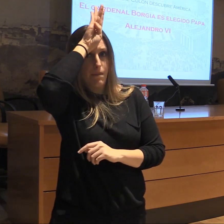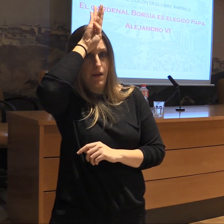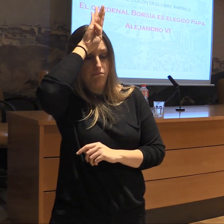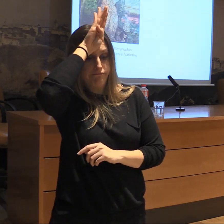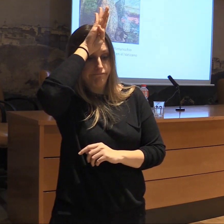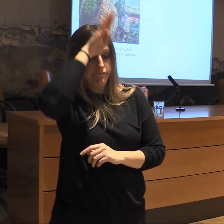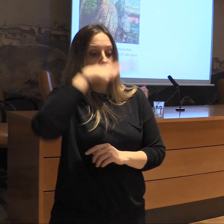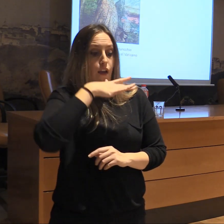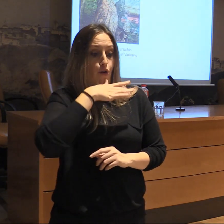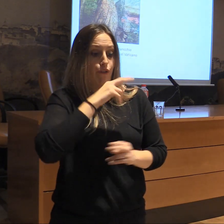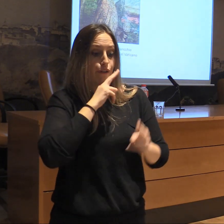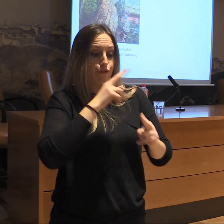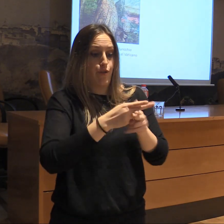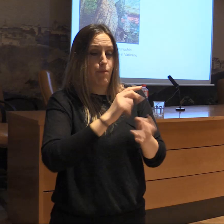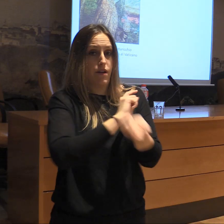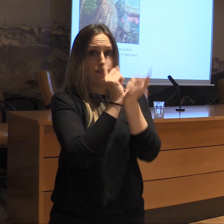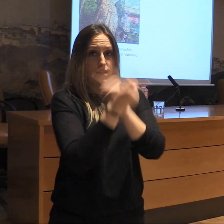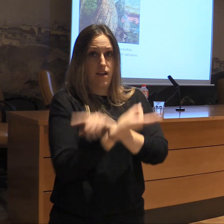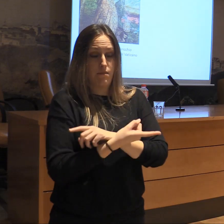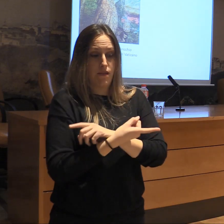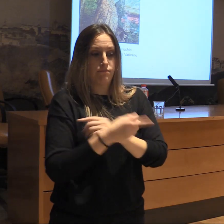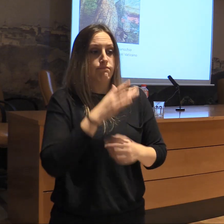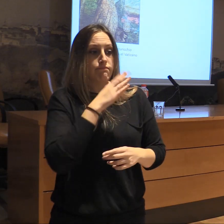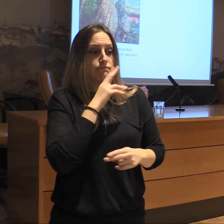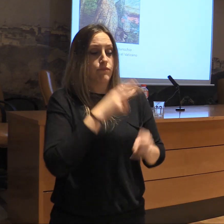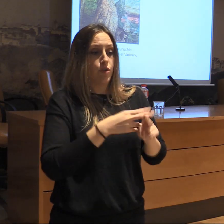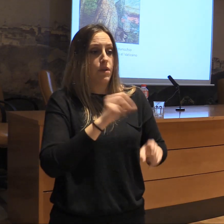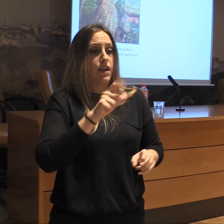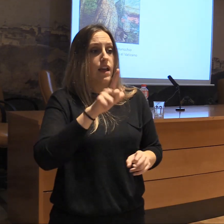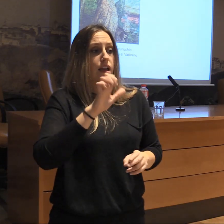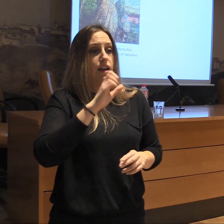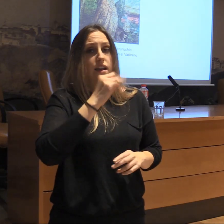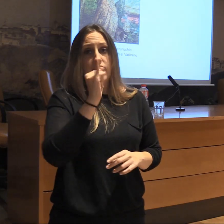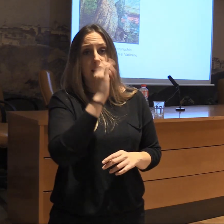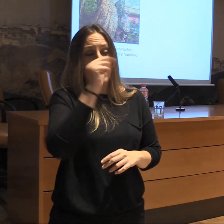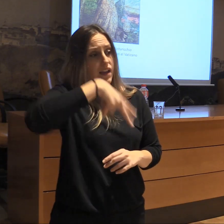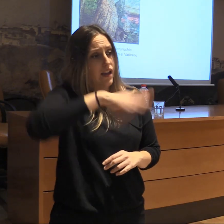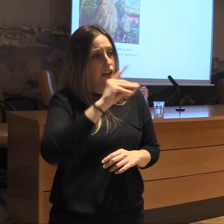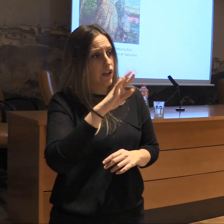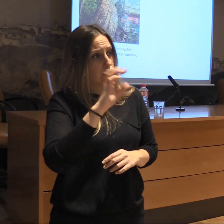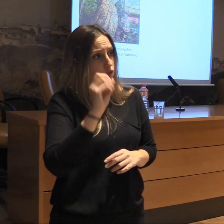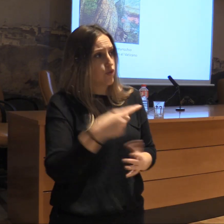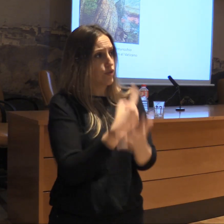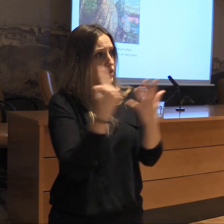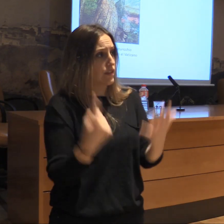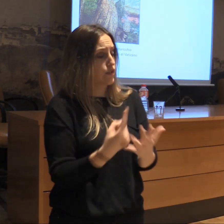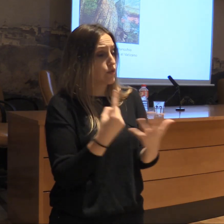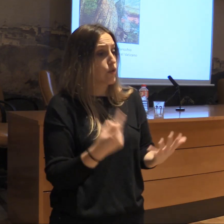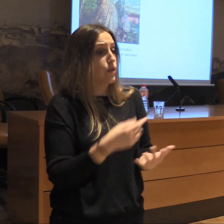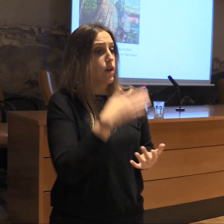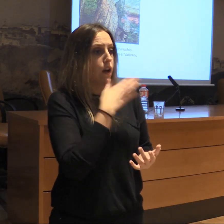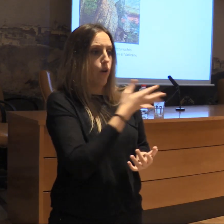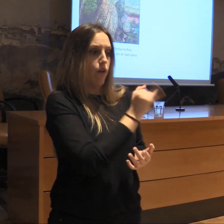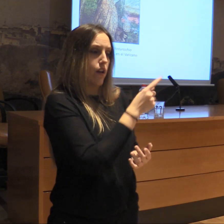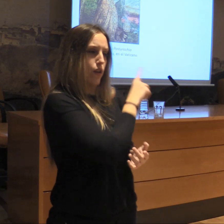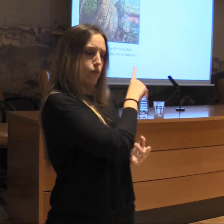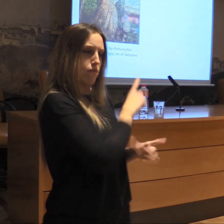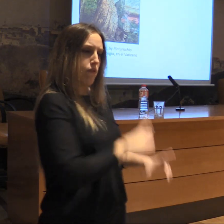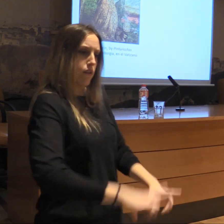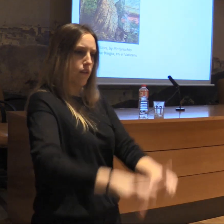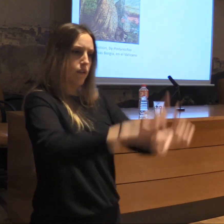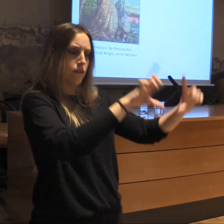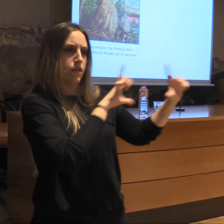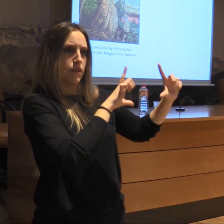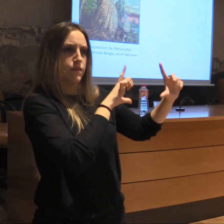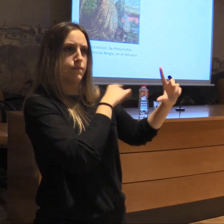VI. Aquí tenemos una de las cuadros de las representaciones de este papa,